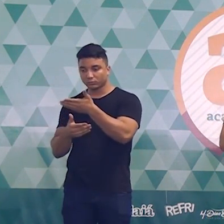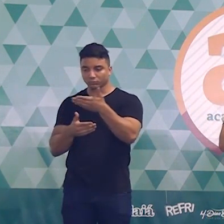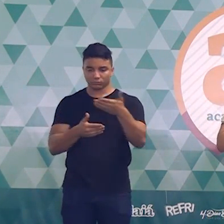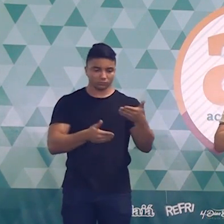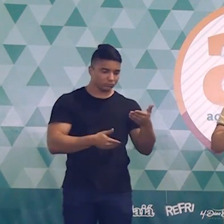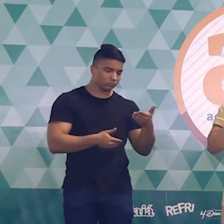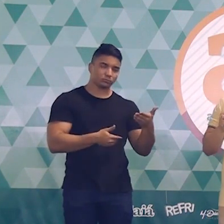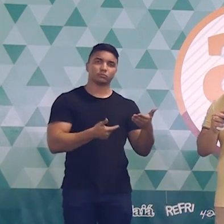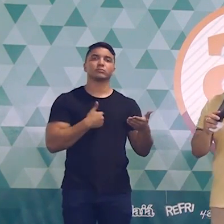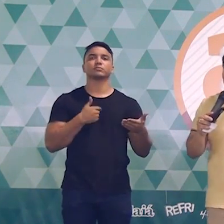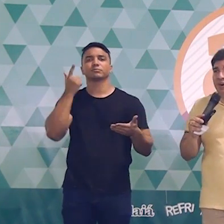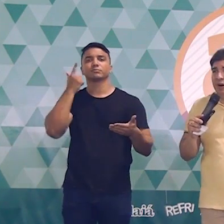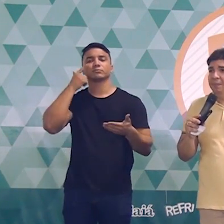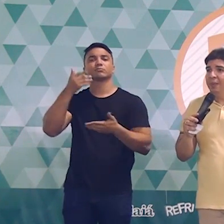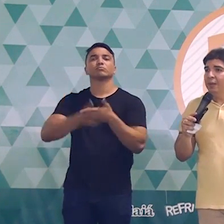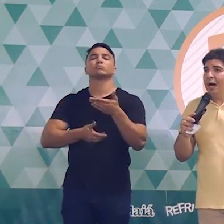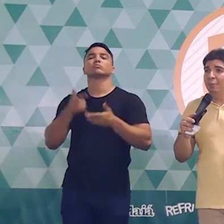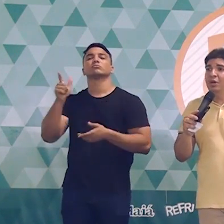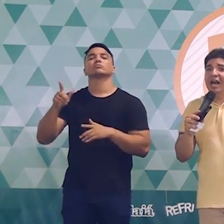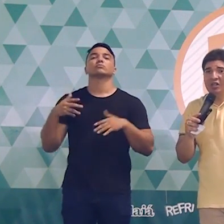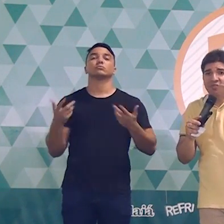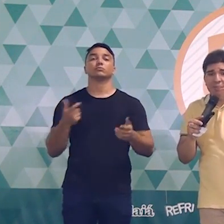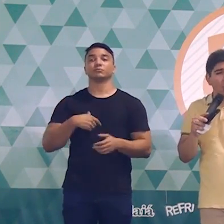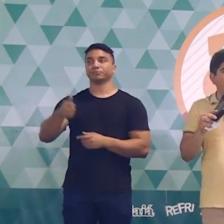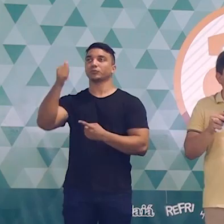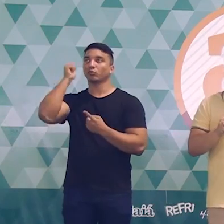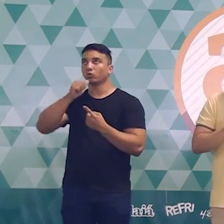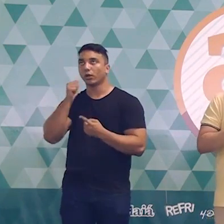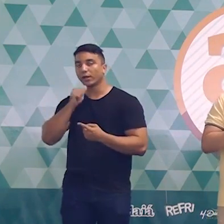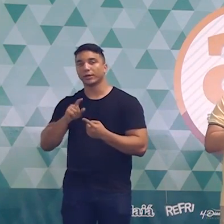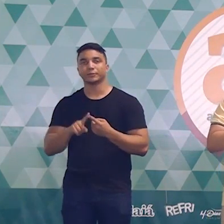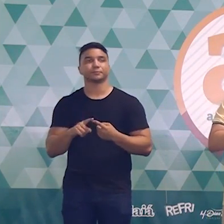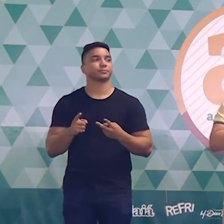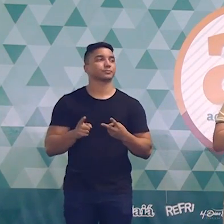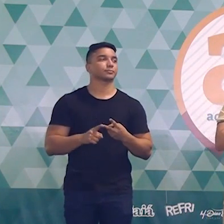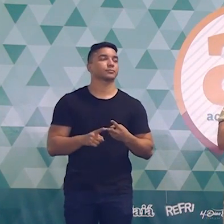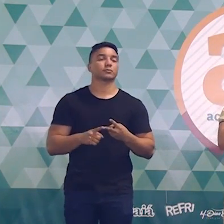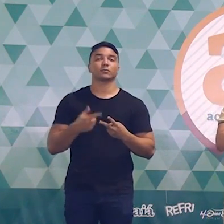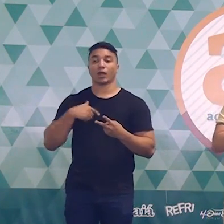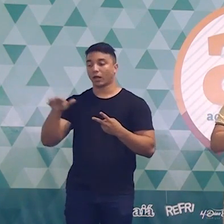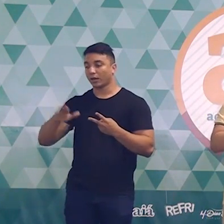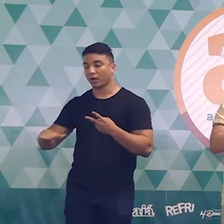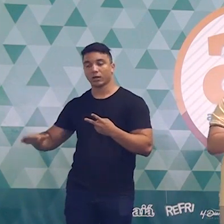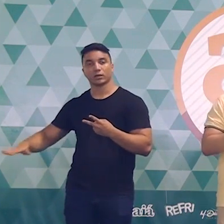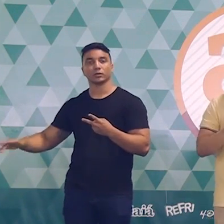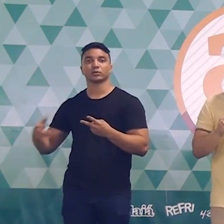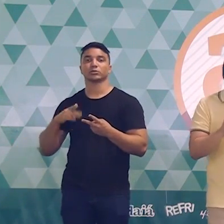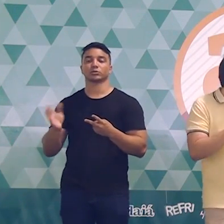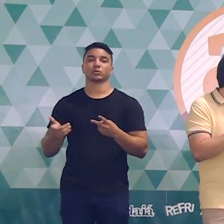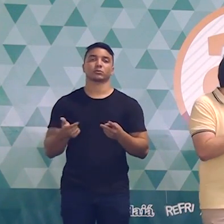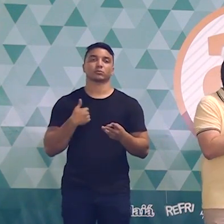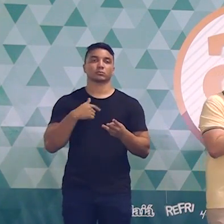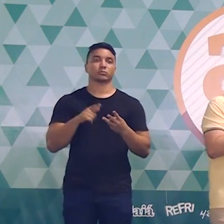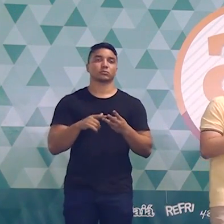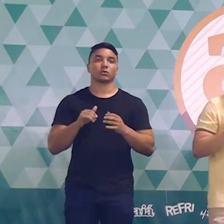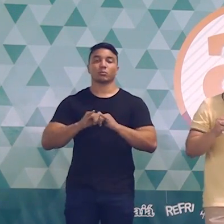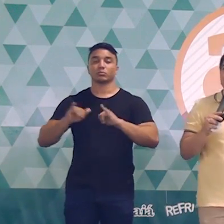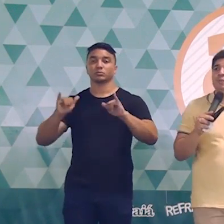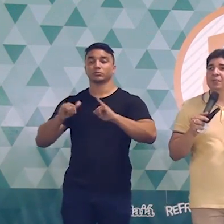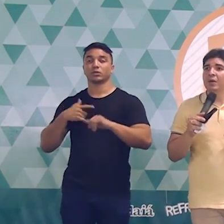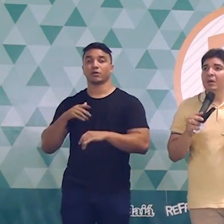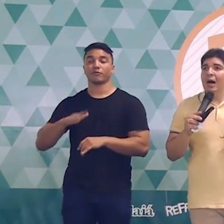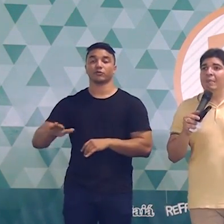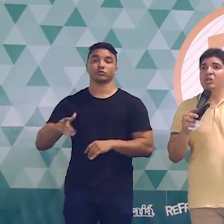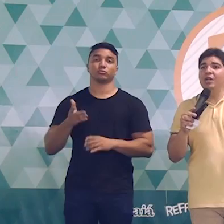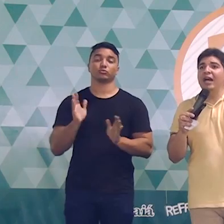Quais foram os outros grupos que já foram prova? A mulher já foi prova, a criança já foi prova, publicidade infantil em questão no